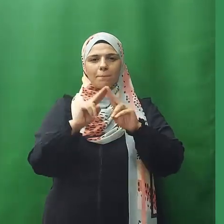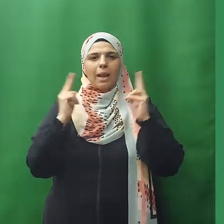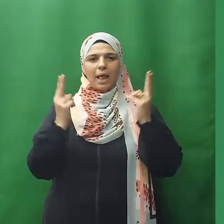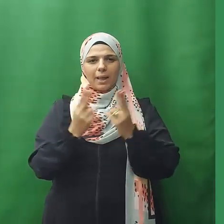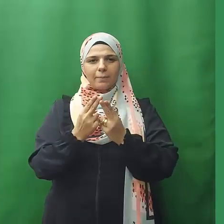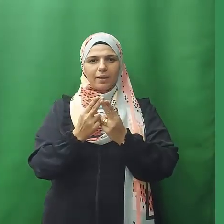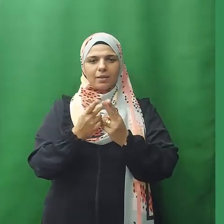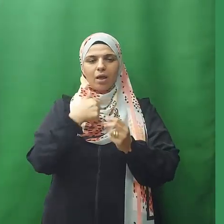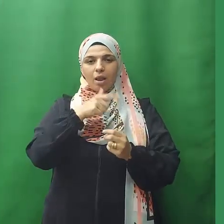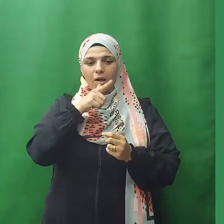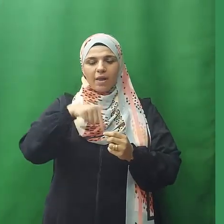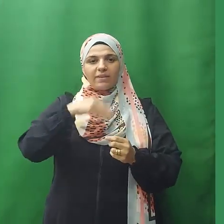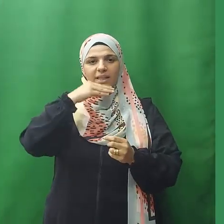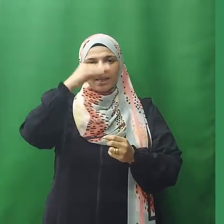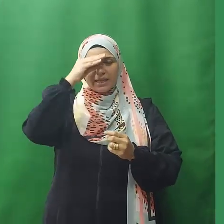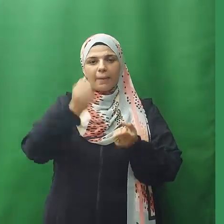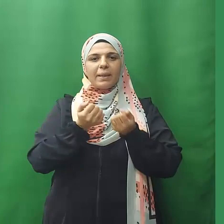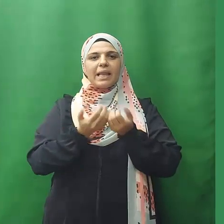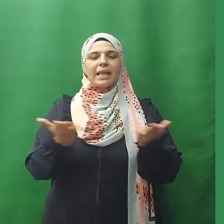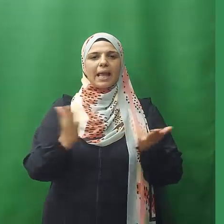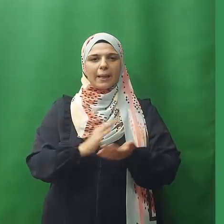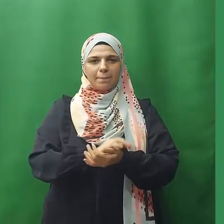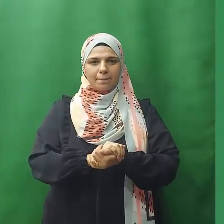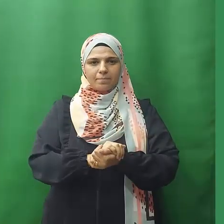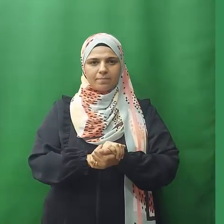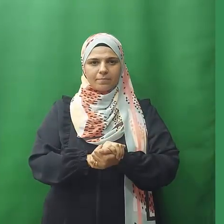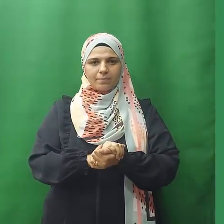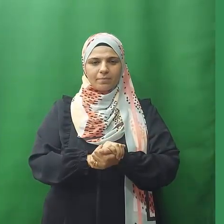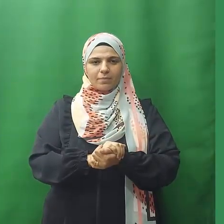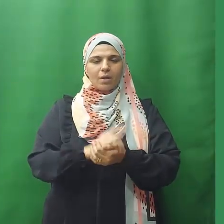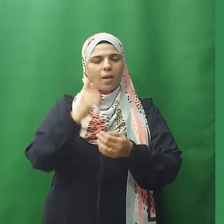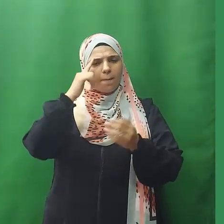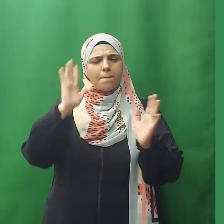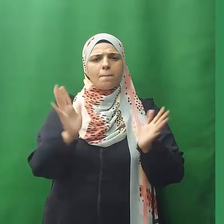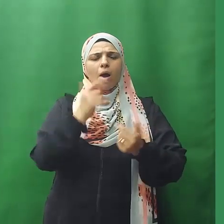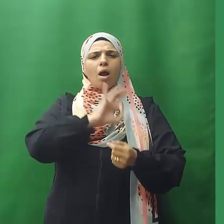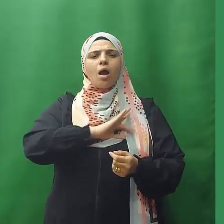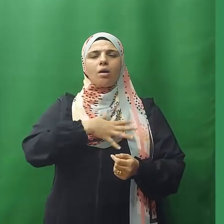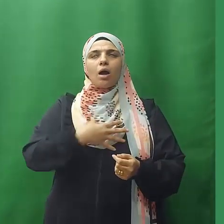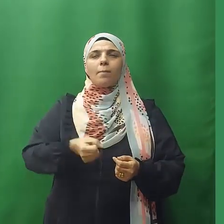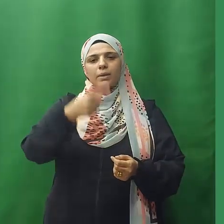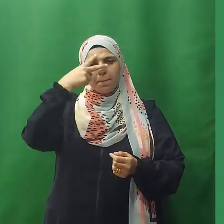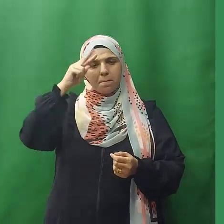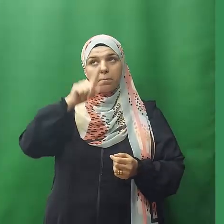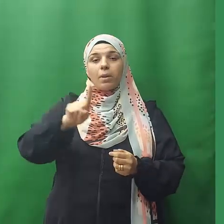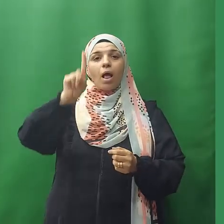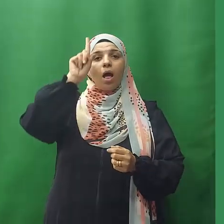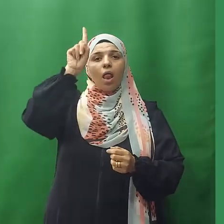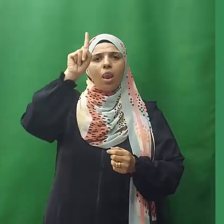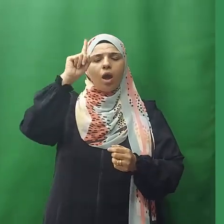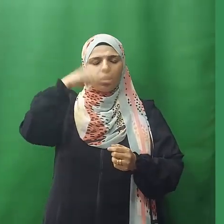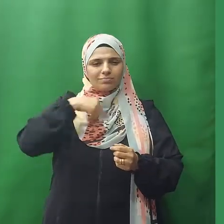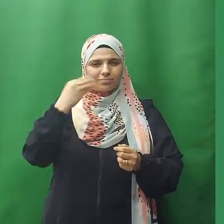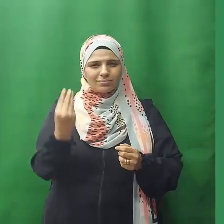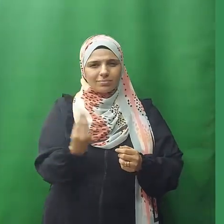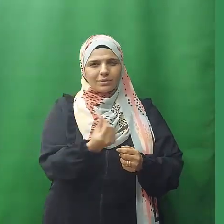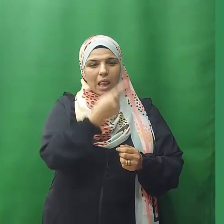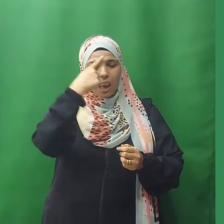القائل في كتابه الكريم فبما رحمه من الله لينت لهم ولو كنت فظا